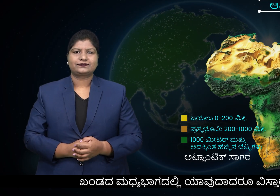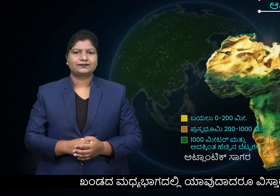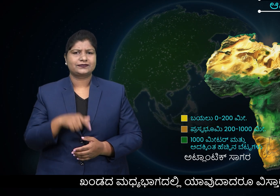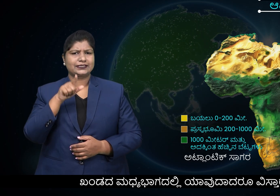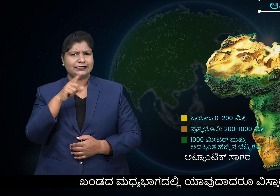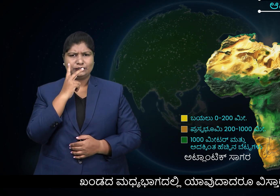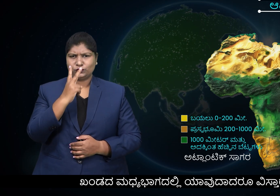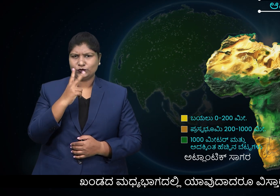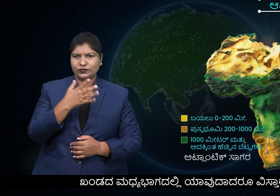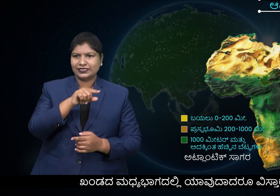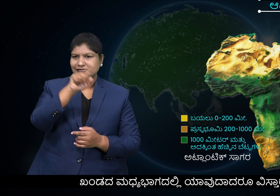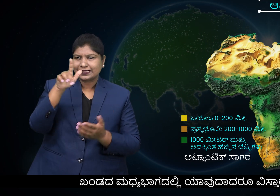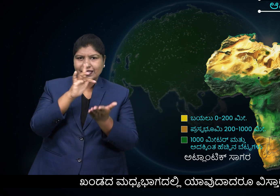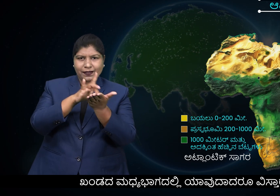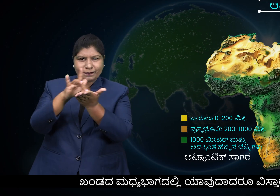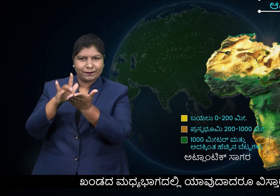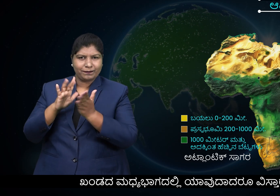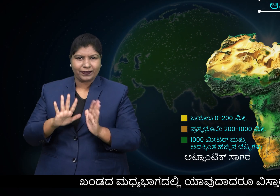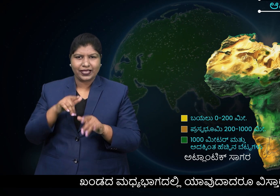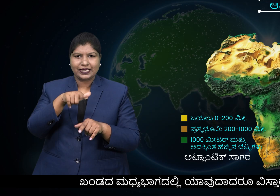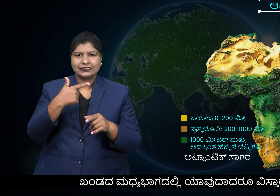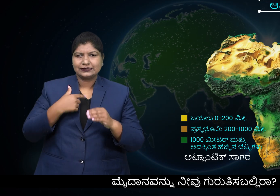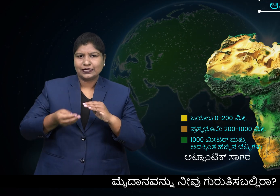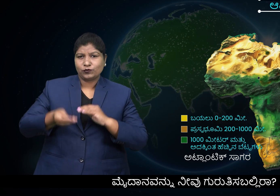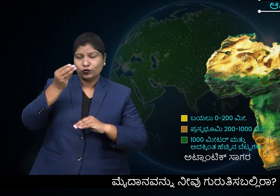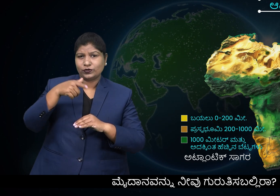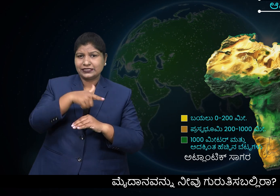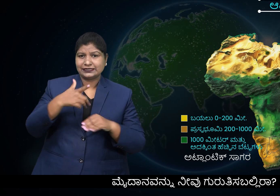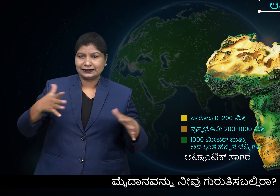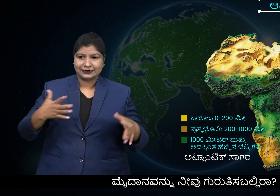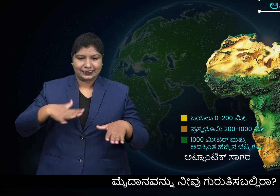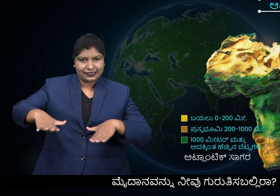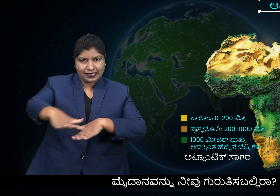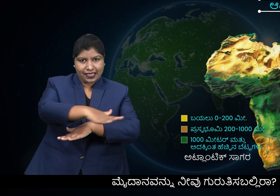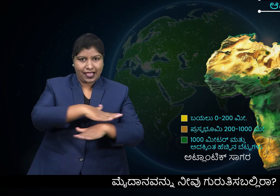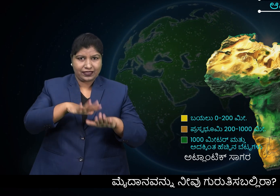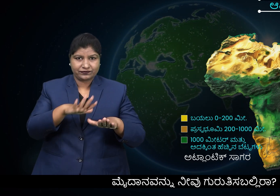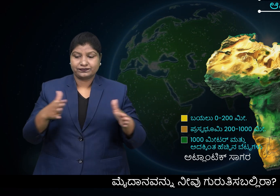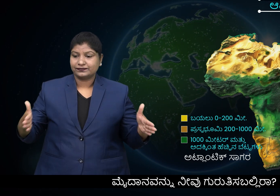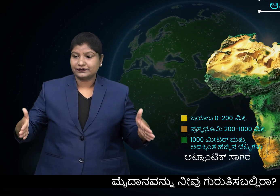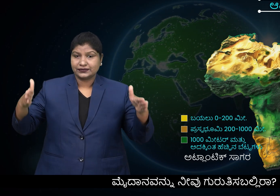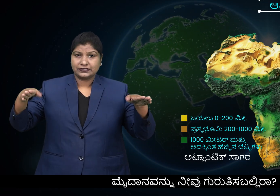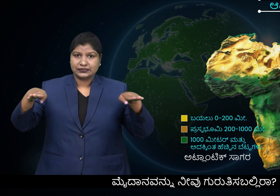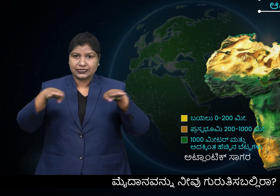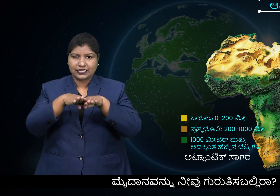ಖಂಡದ ಮಧ್ಯಭಾಗದಲ್ಲಿ ಯಾವುದಾದರೂ ವಿಸ್ತಾರವಾದ ಮೈದಾನವನ್ನು ನೀವು ಗುರುತಿಸಬಲ್ಲಿರಾ?